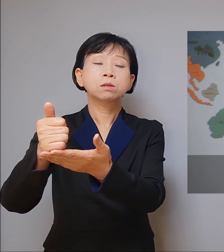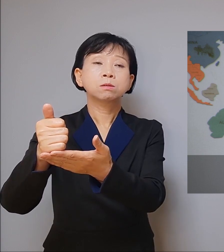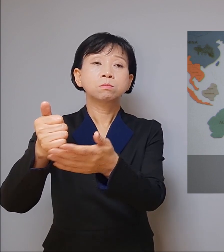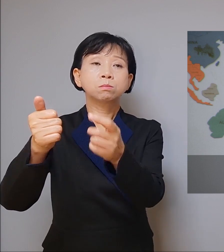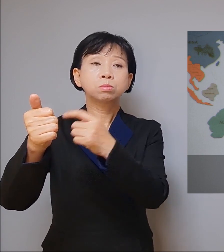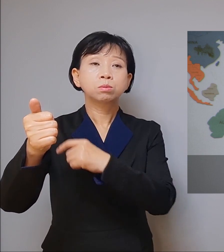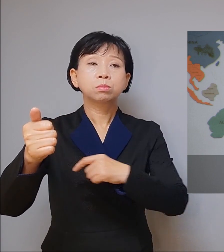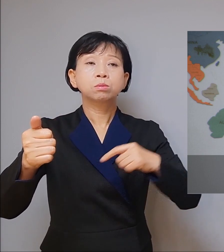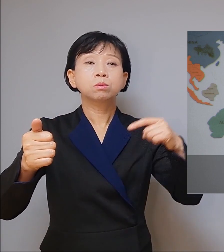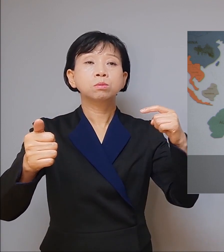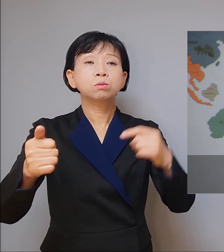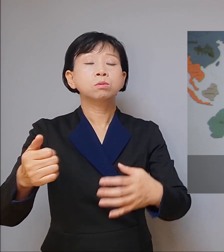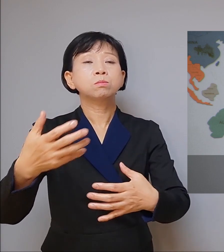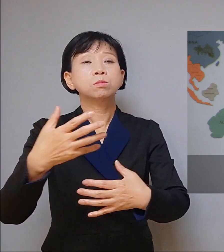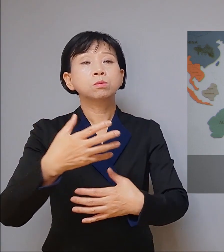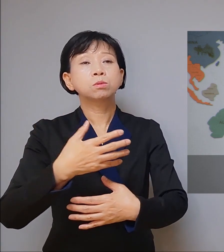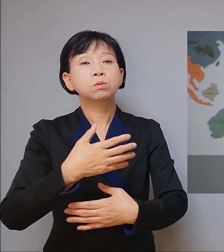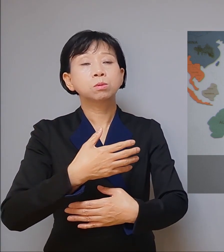예수님